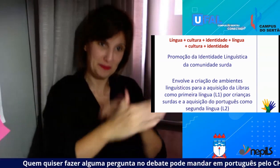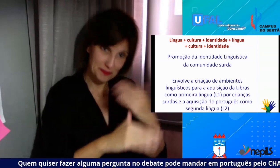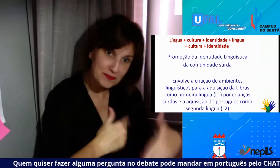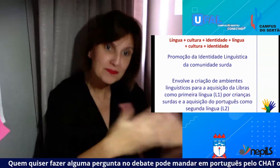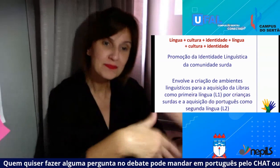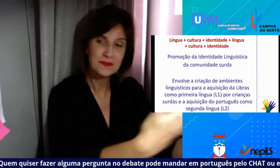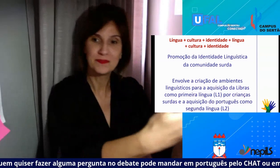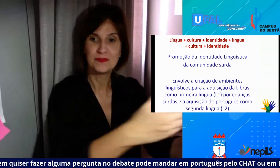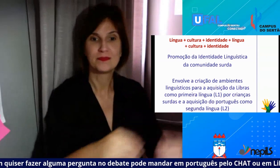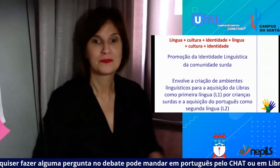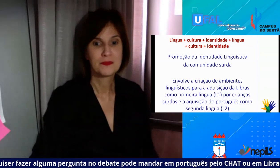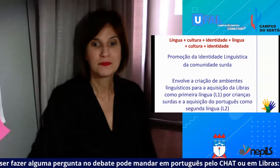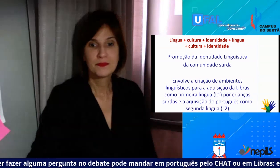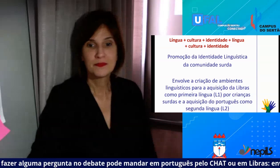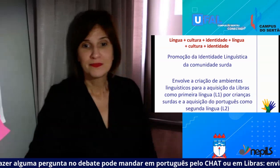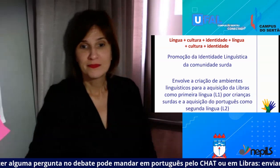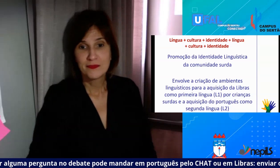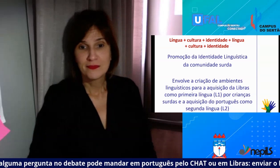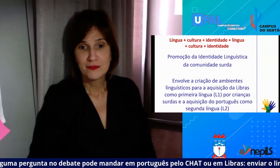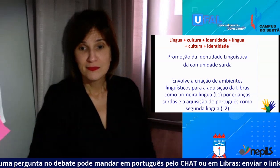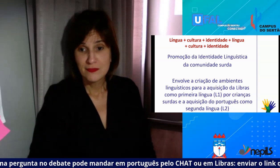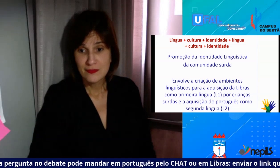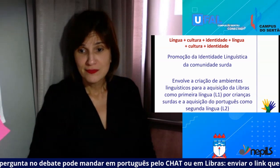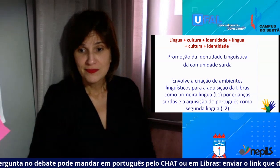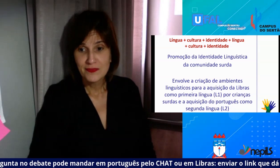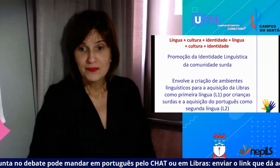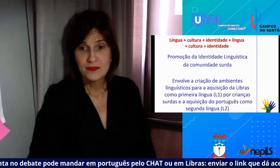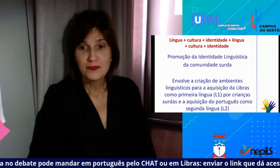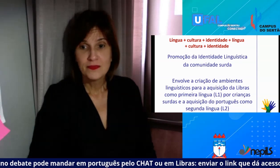adquirir depois o português como segunda língua.